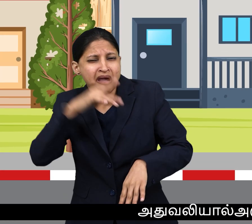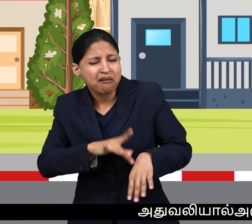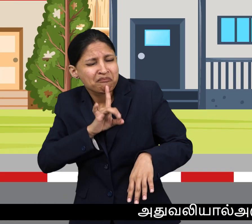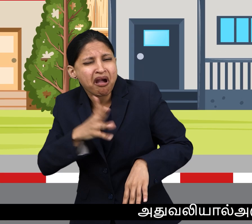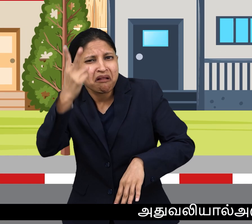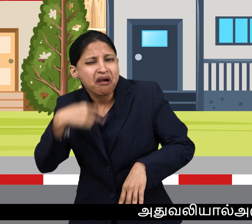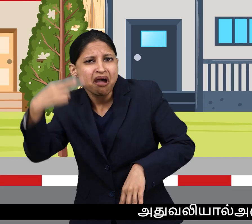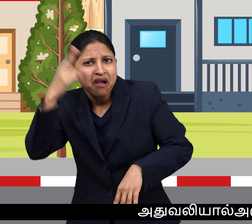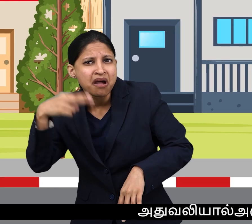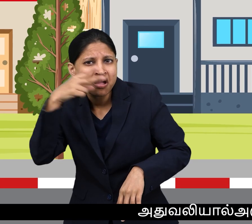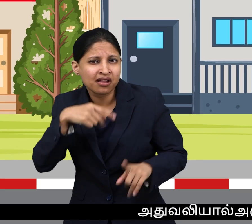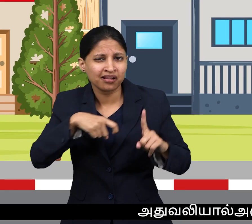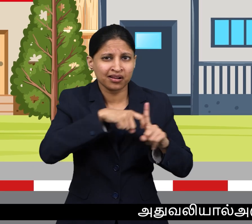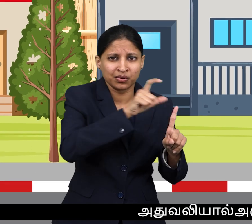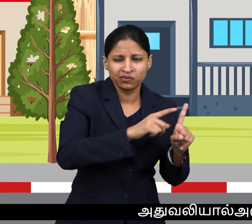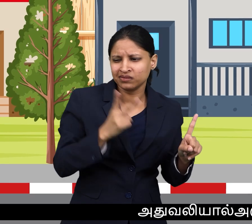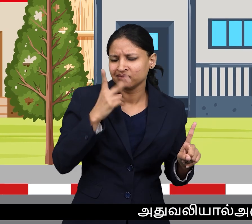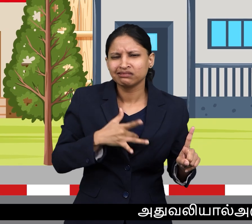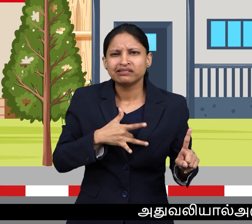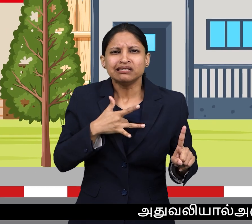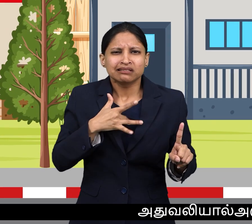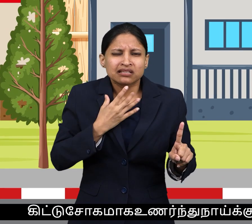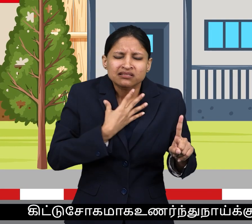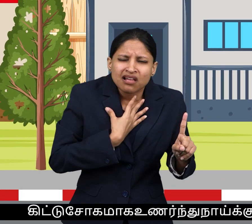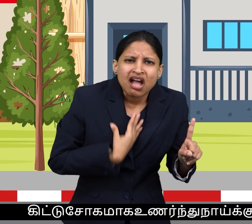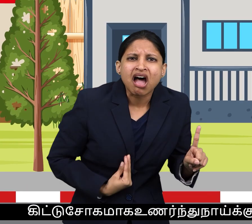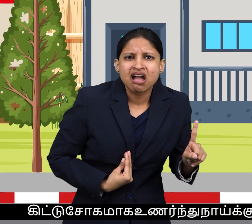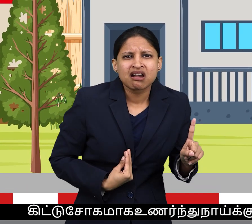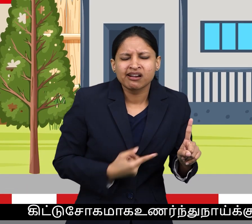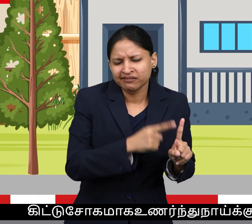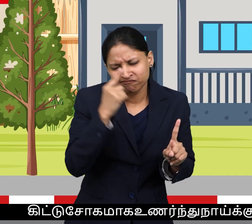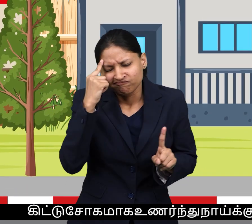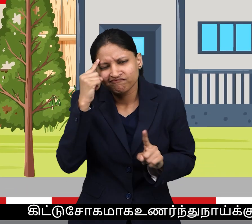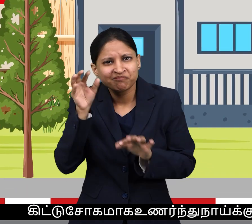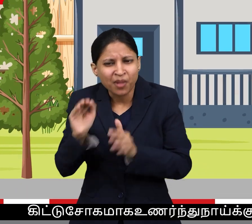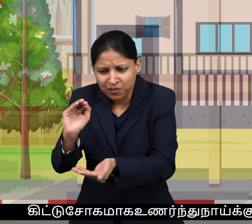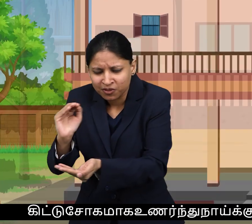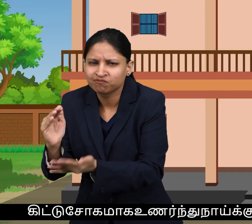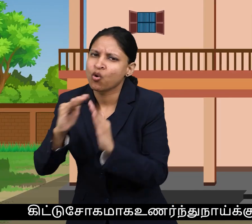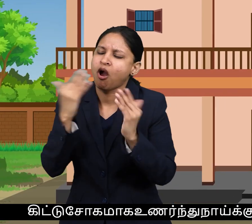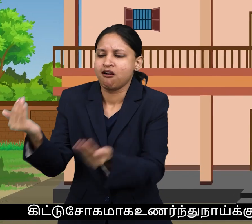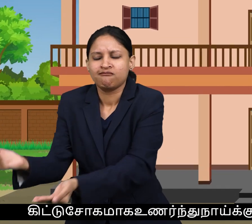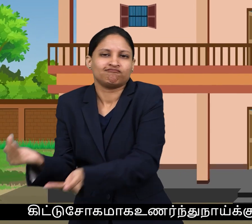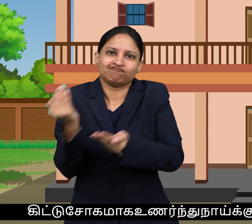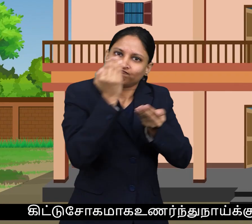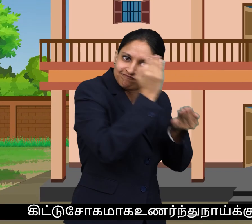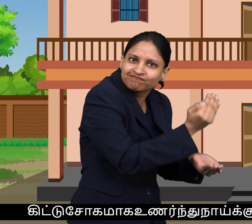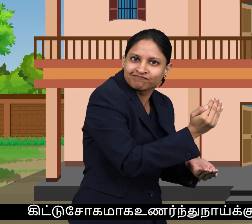அது வலியால் அழுது கொண்டிருந்தது. கிட்டு சோகமாக உணர்ந்து நாய்க்குட்டியை வீட்டிற்கு அழைத்து